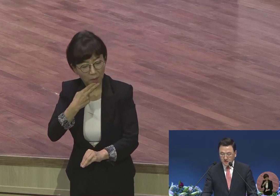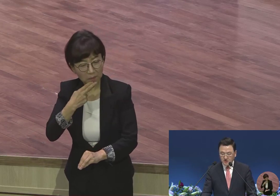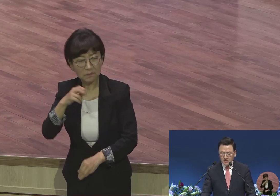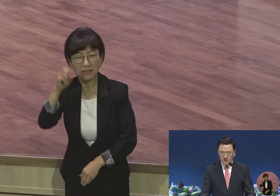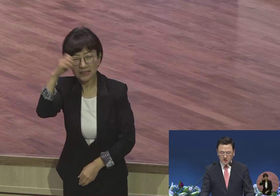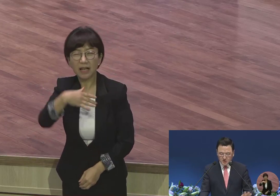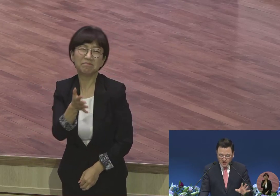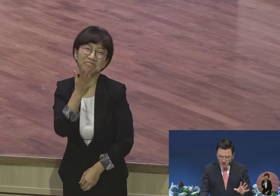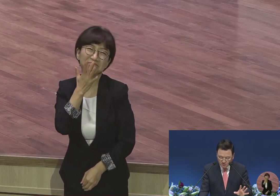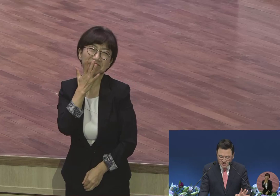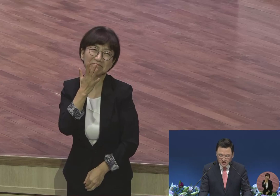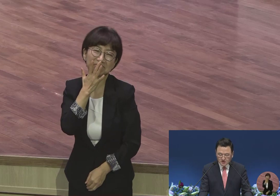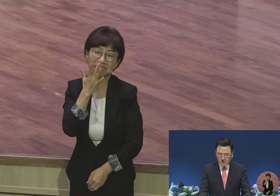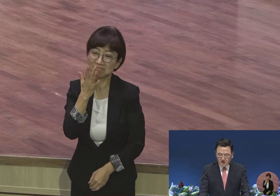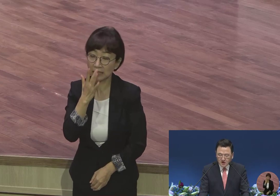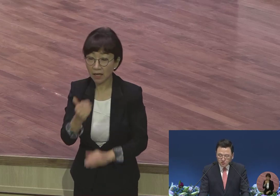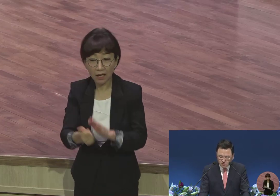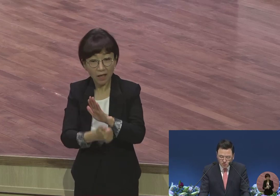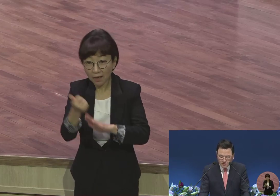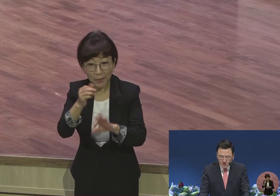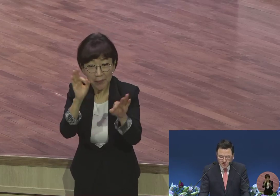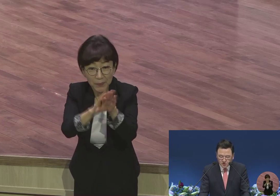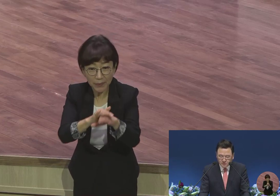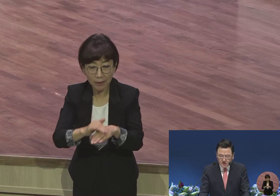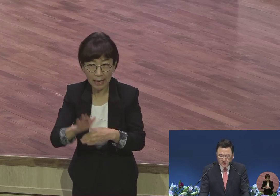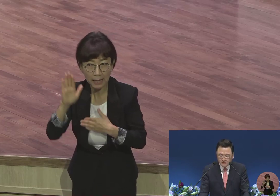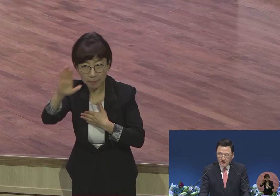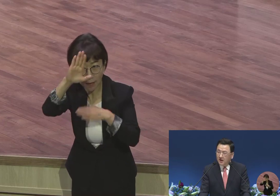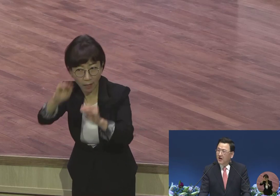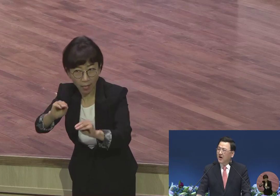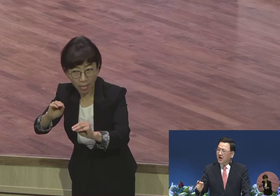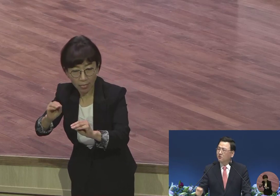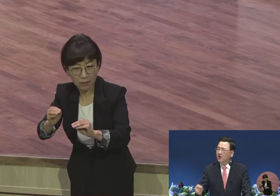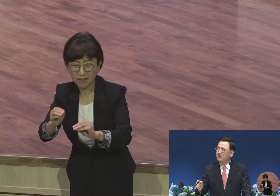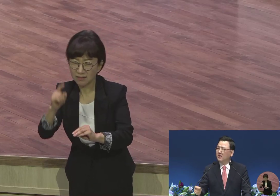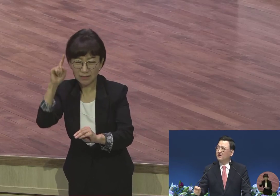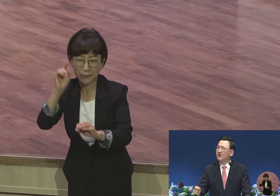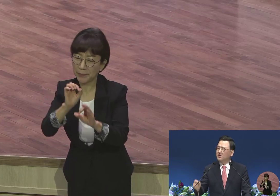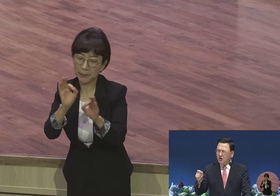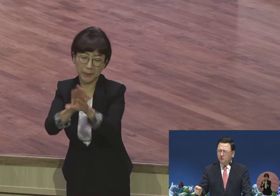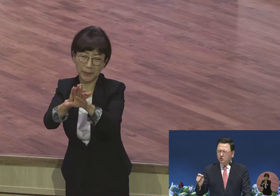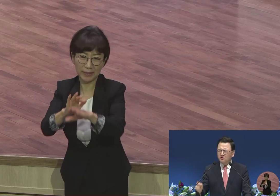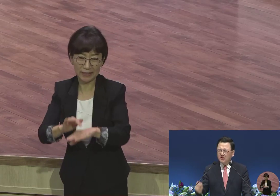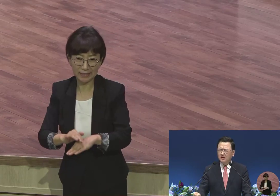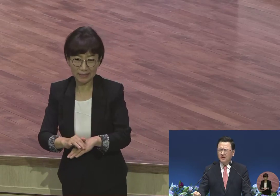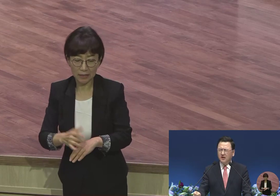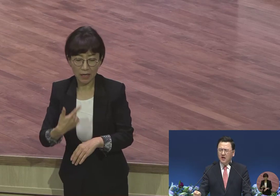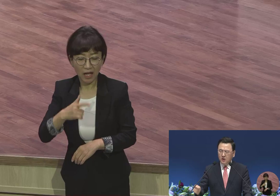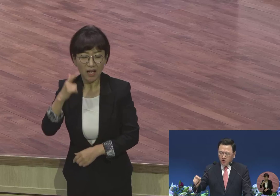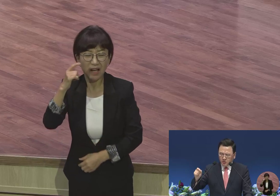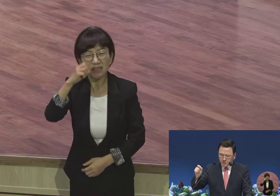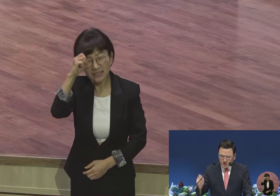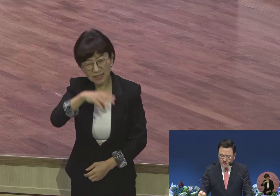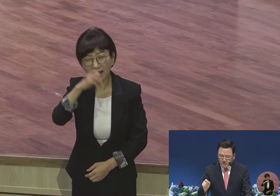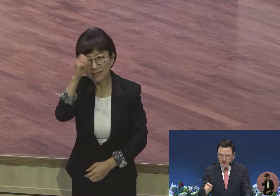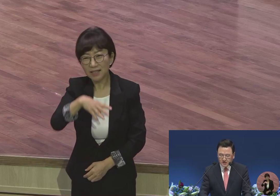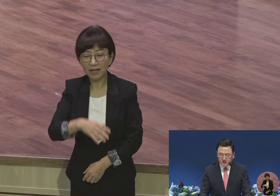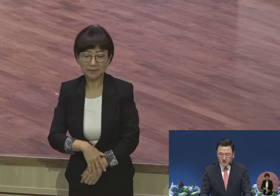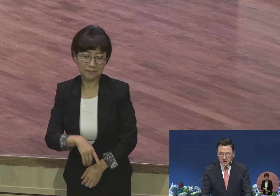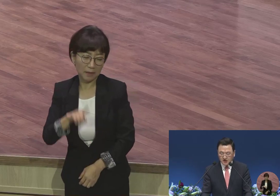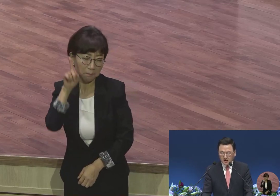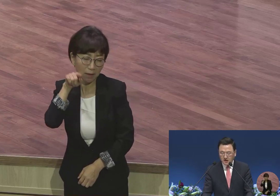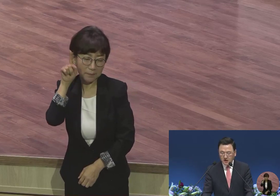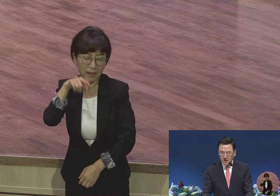무감각한 상태입니다. 희망이 없는 상태입니다. 꿈과 비전이 없는 상태입니다. 하루하루 사는 게, 생존을 위해 사는 게 너무